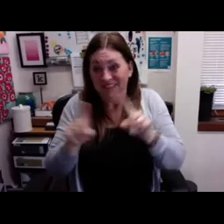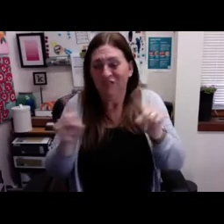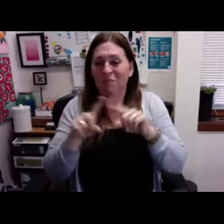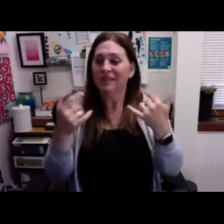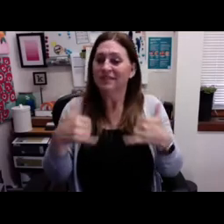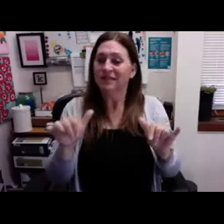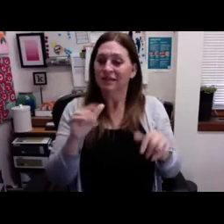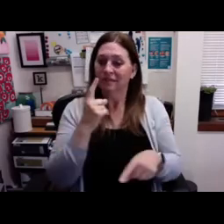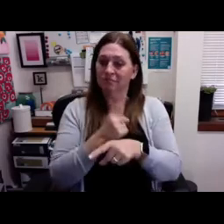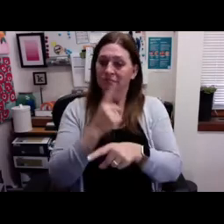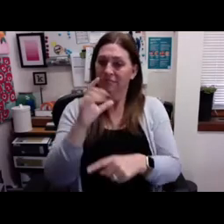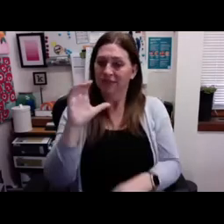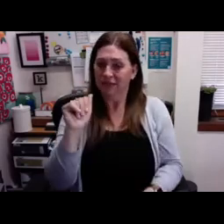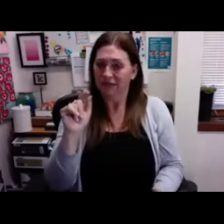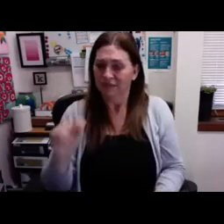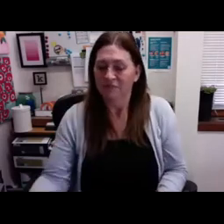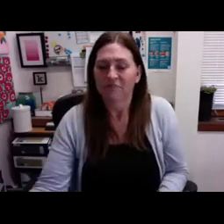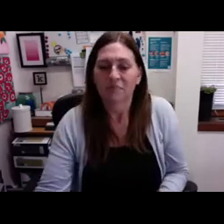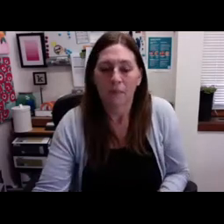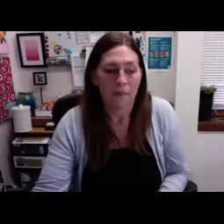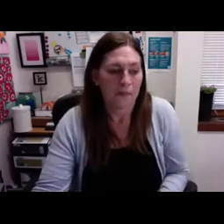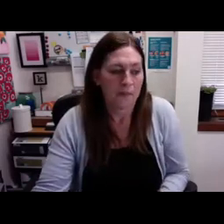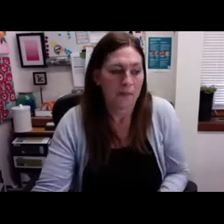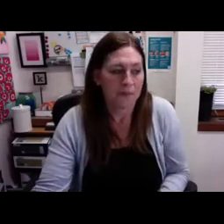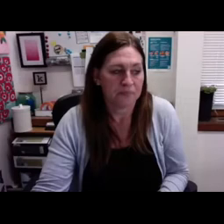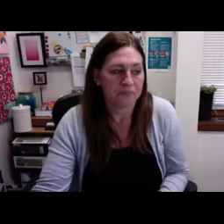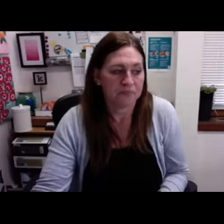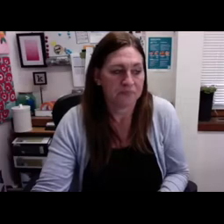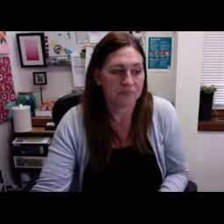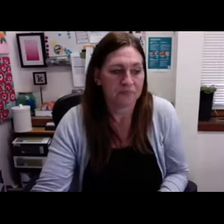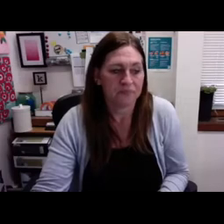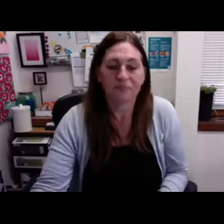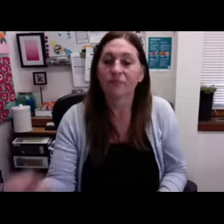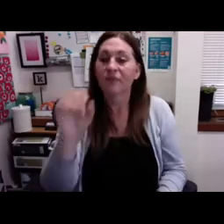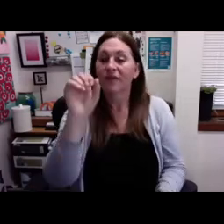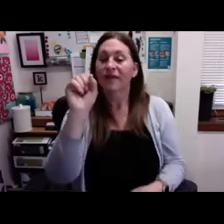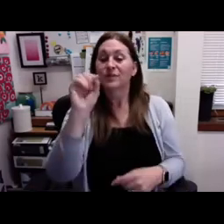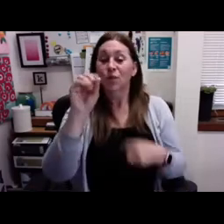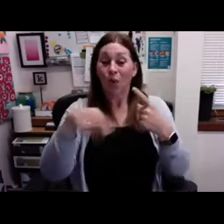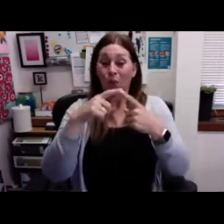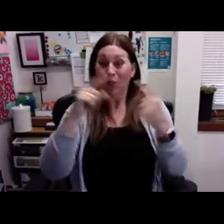pero ellos básicamente tienen la misma información. Aún así tienen la misma palabra